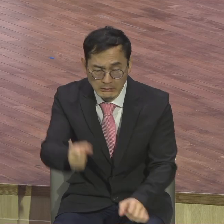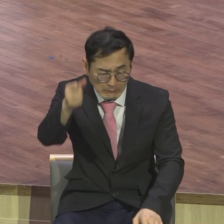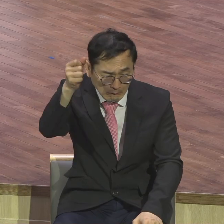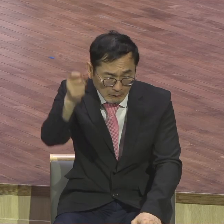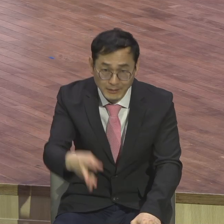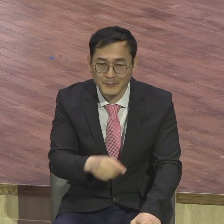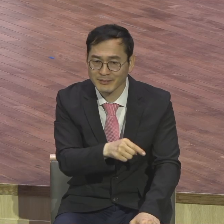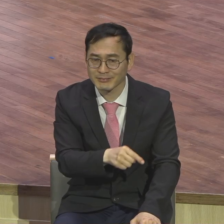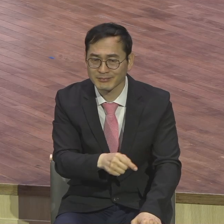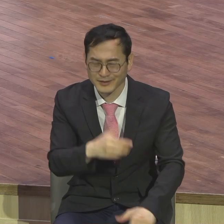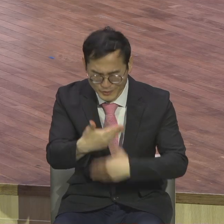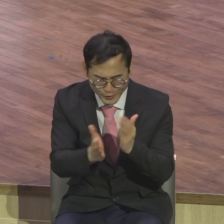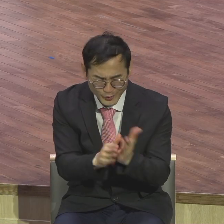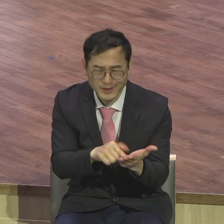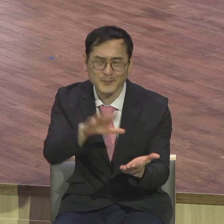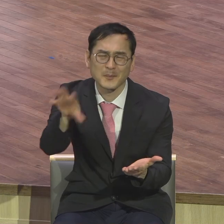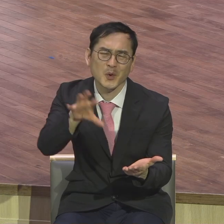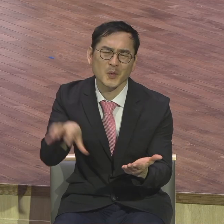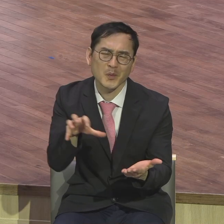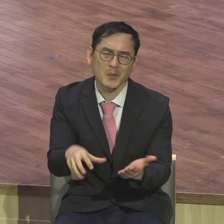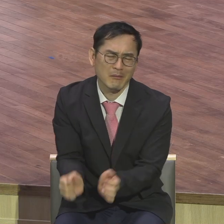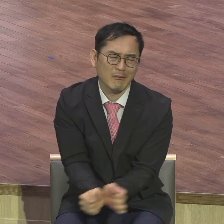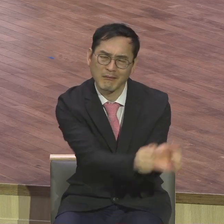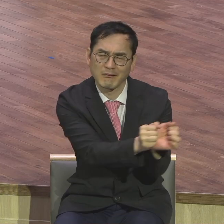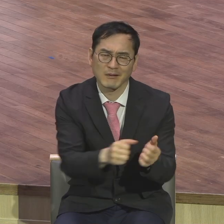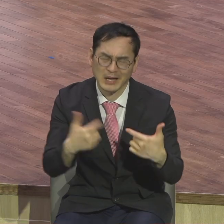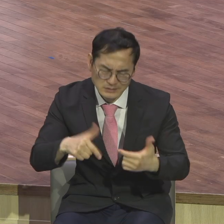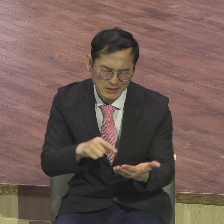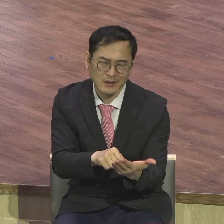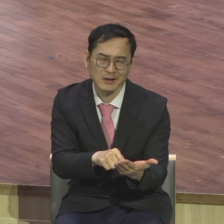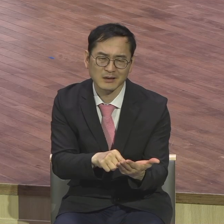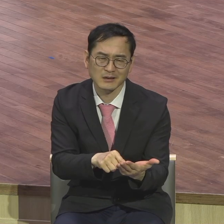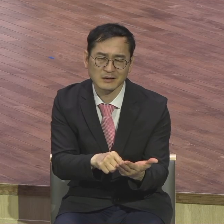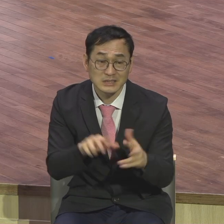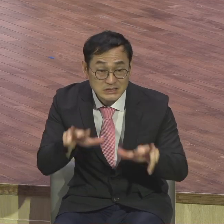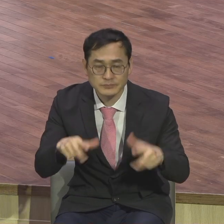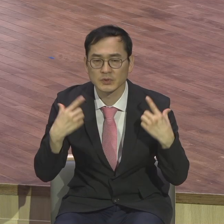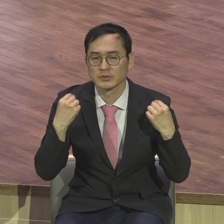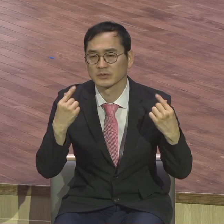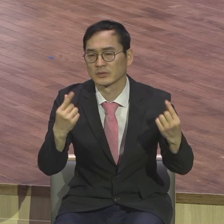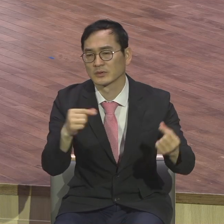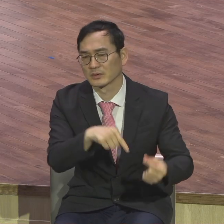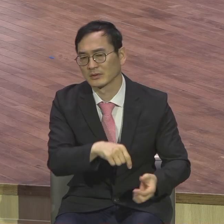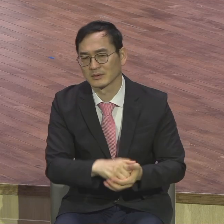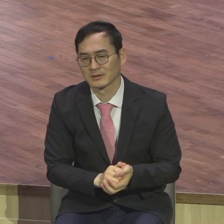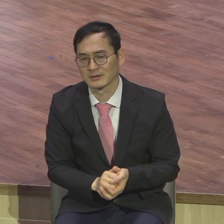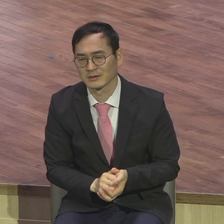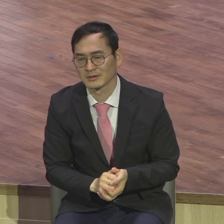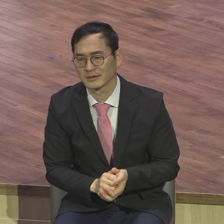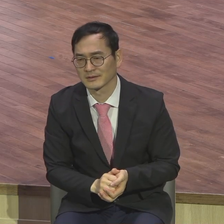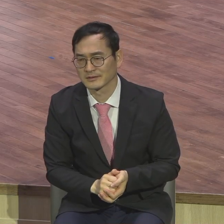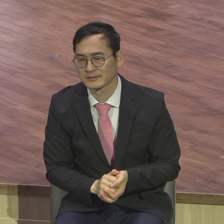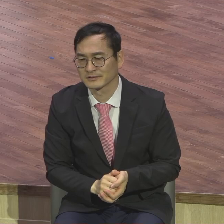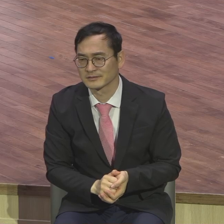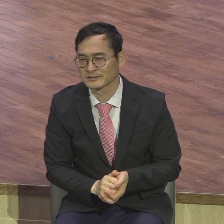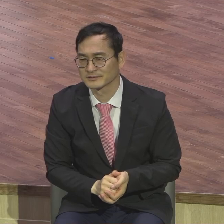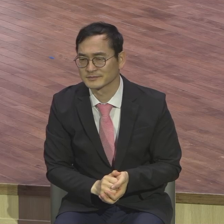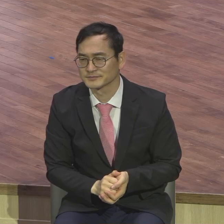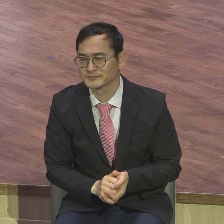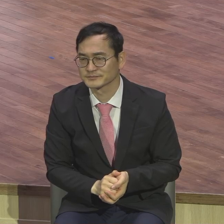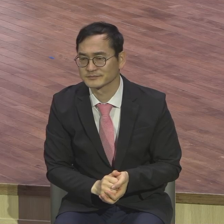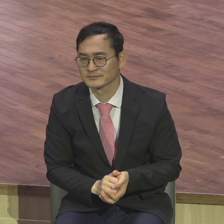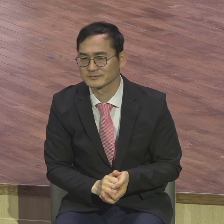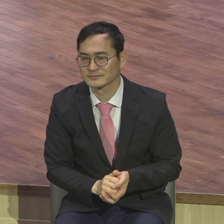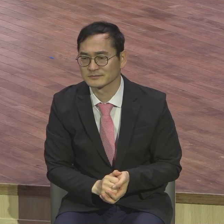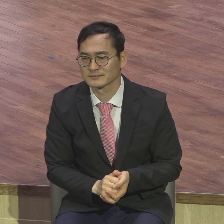세상의 노예, 포로, 석구 망하는 거예요. 평생을 그렇게 한마디로 전부